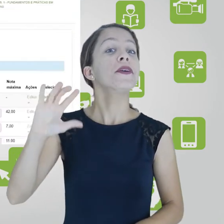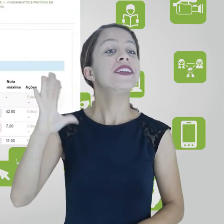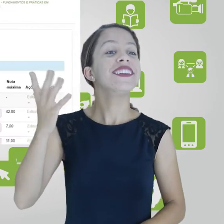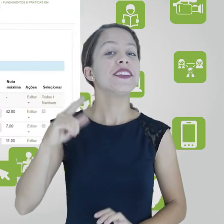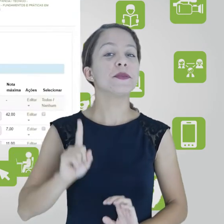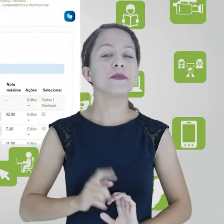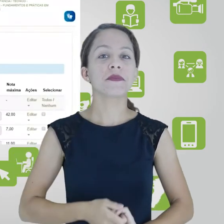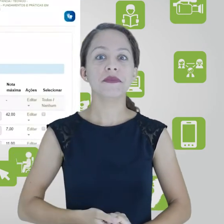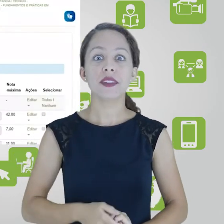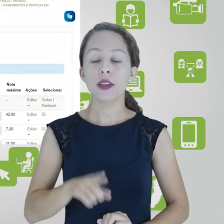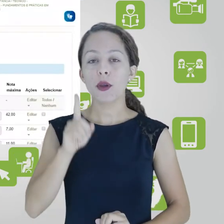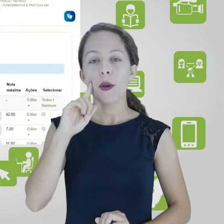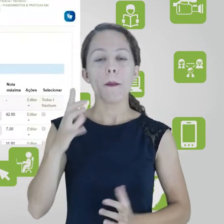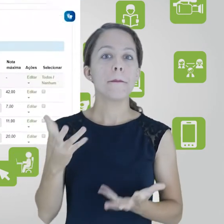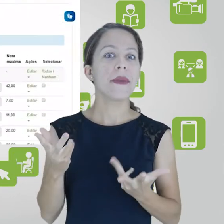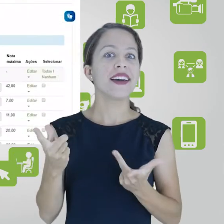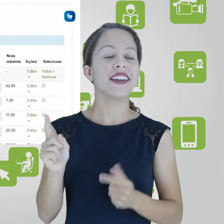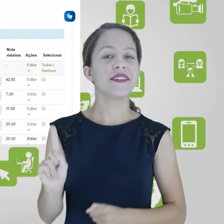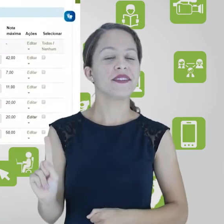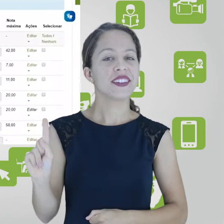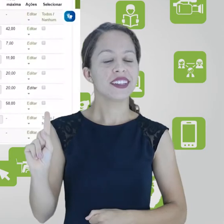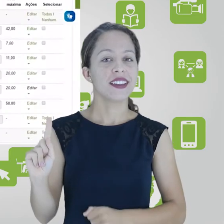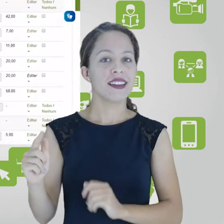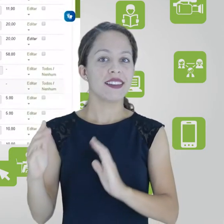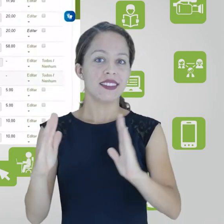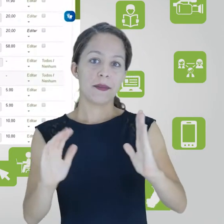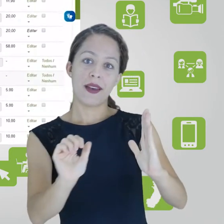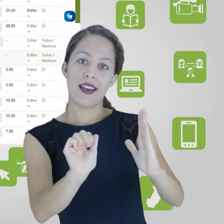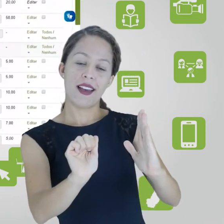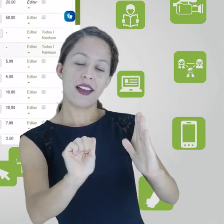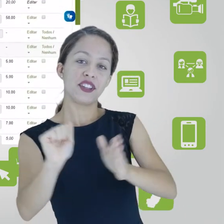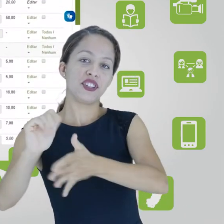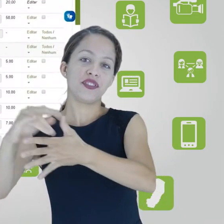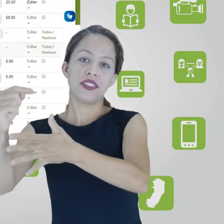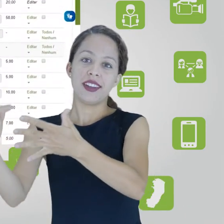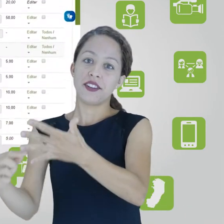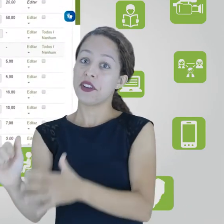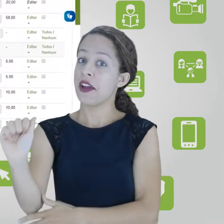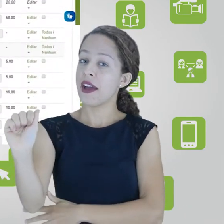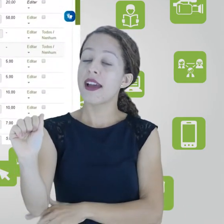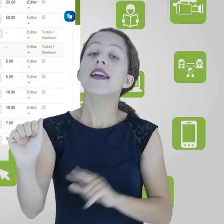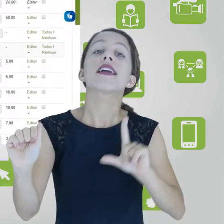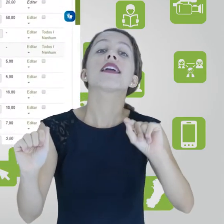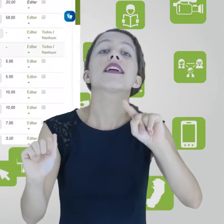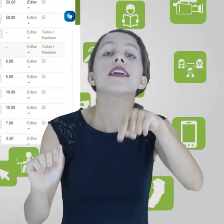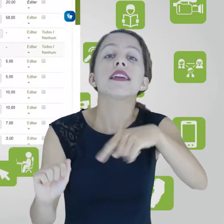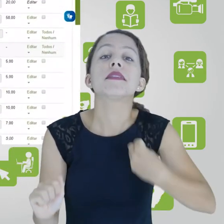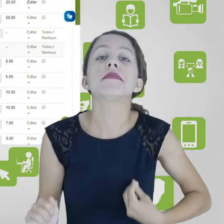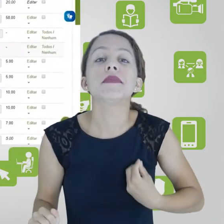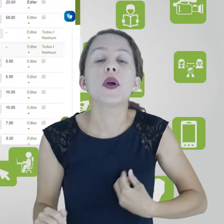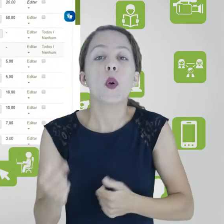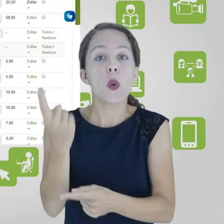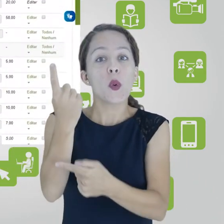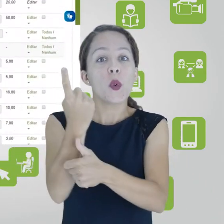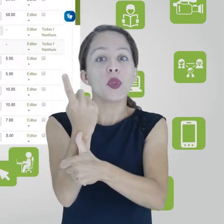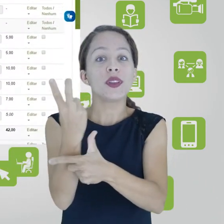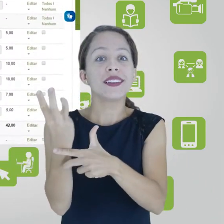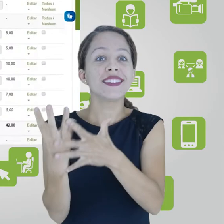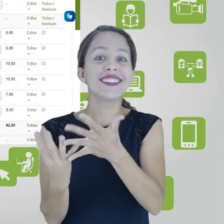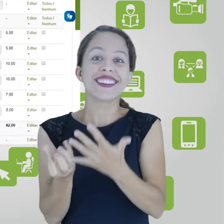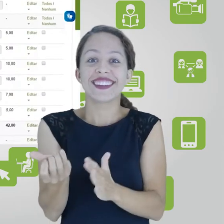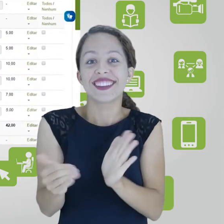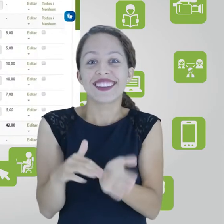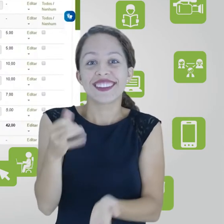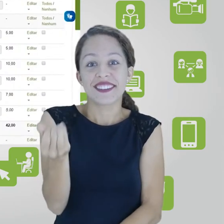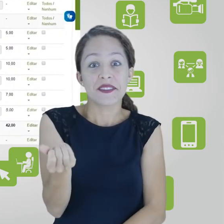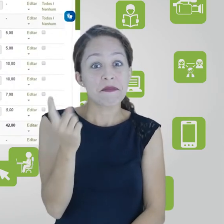continuar, vamos ver o que aconteceu. Olha que maravilha. Etapa A, atividades A,